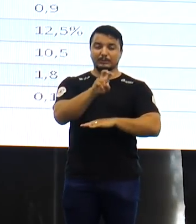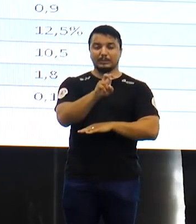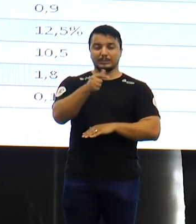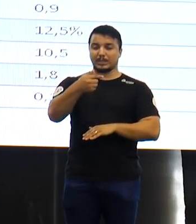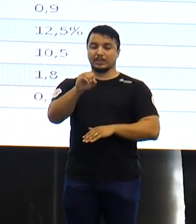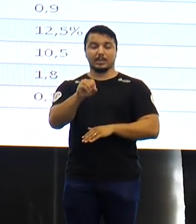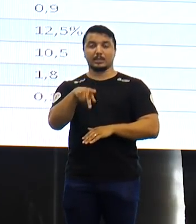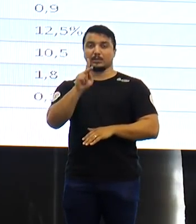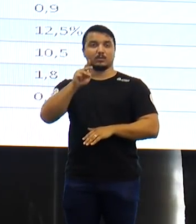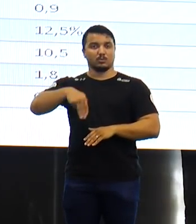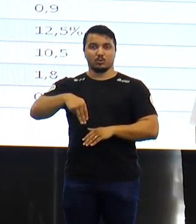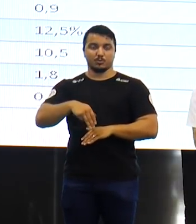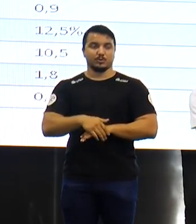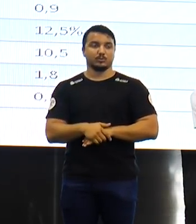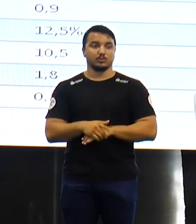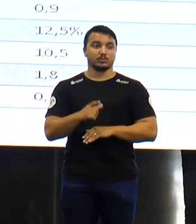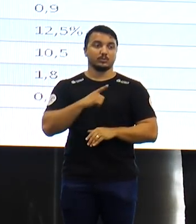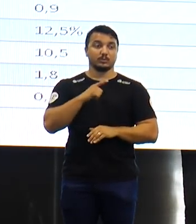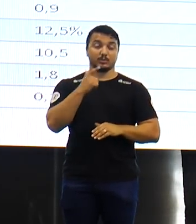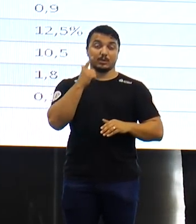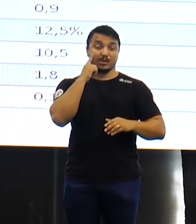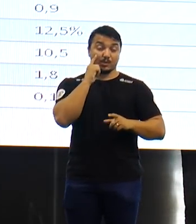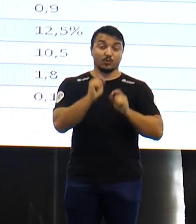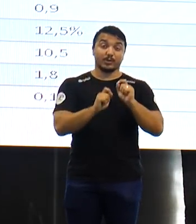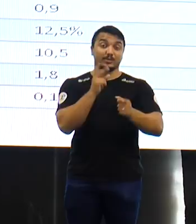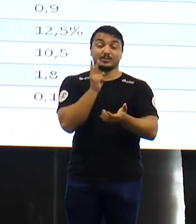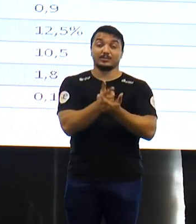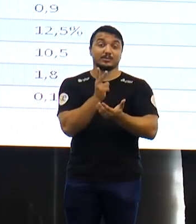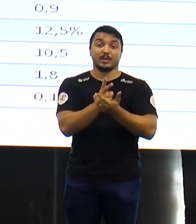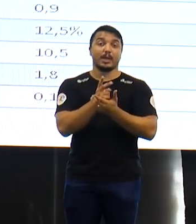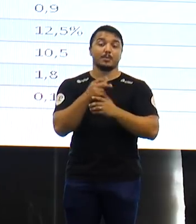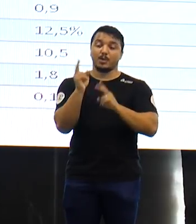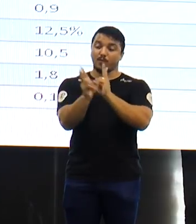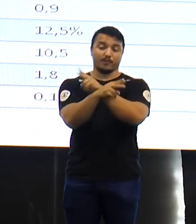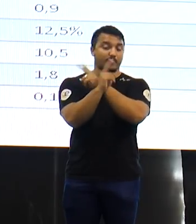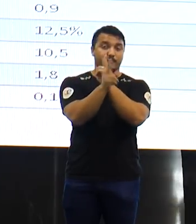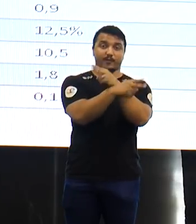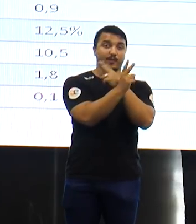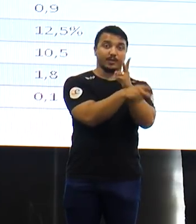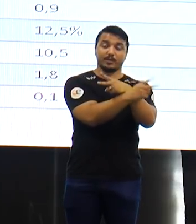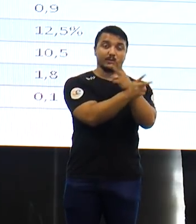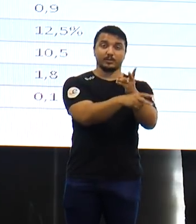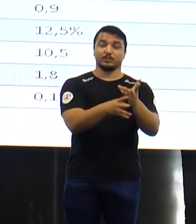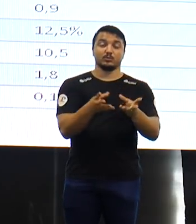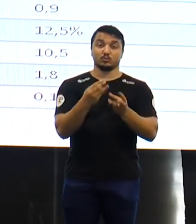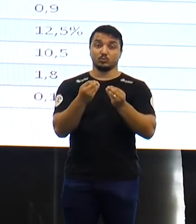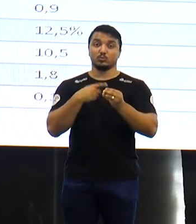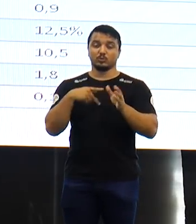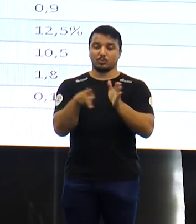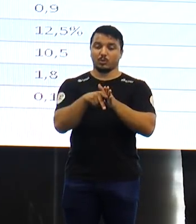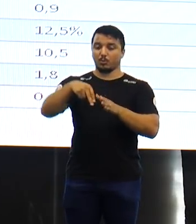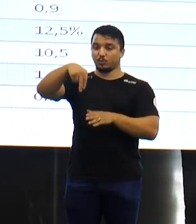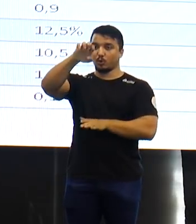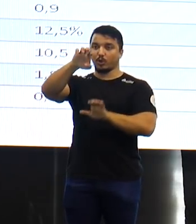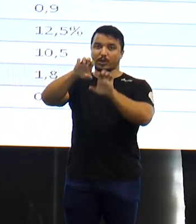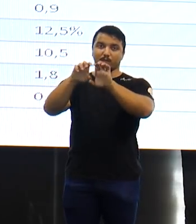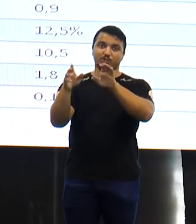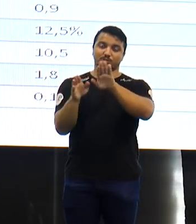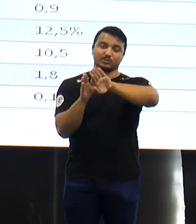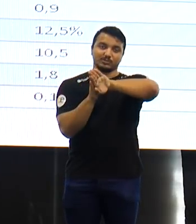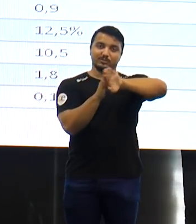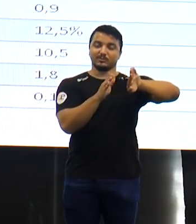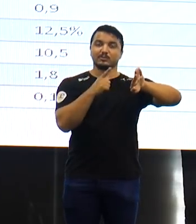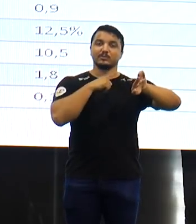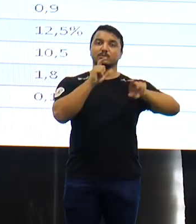570 quilômetros, abastecido constantemente por ventos alísios de Nordeste. Olha que potencial nós